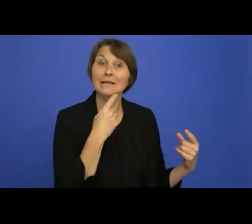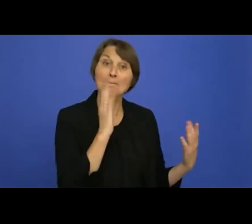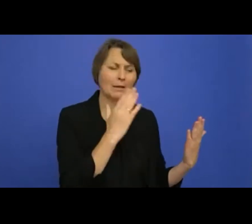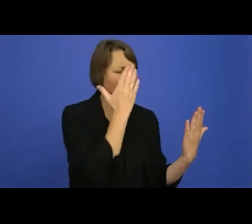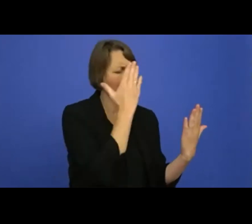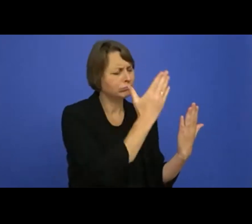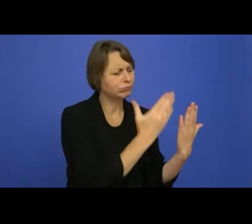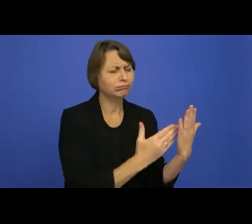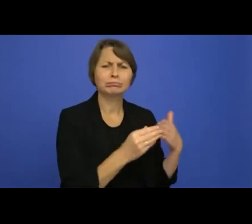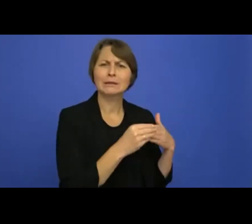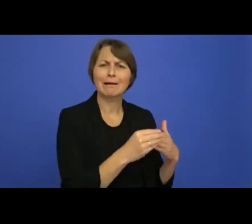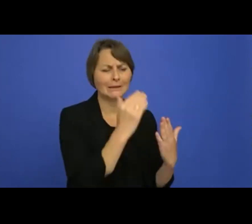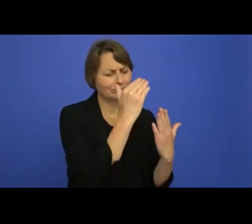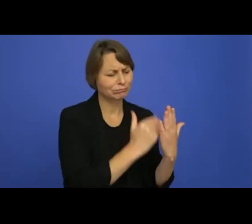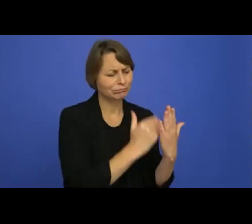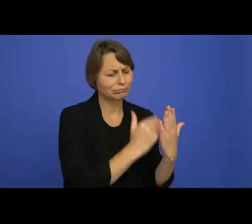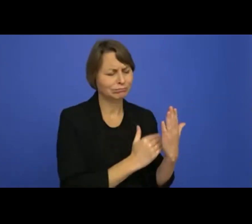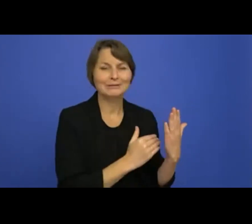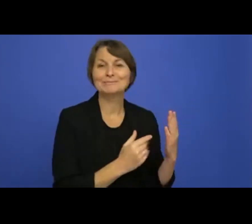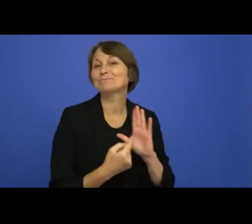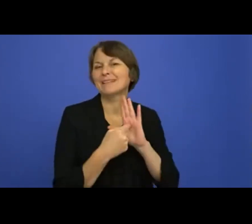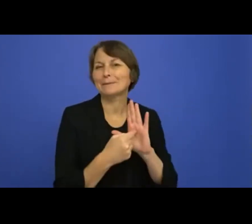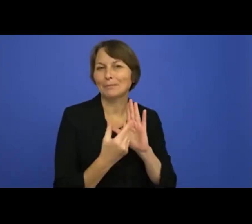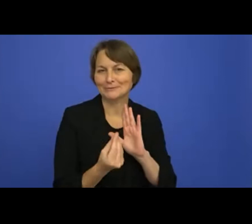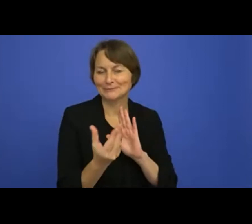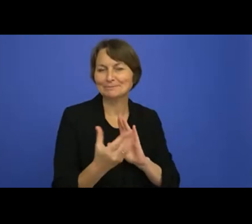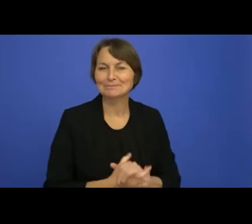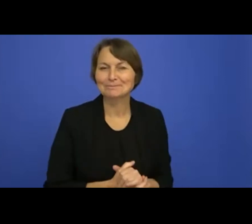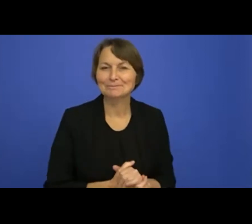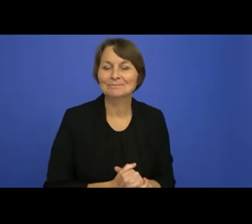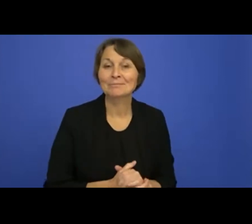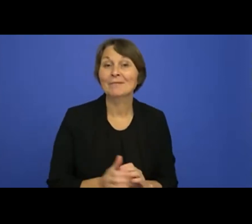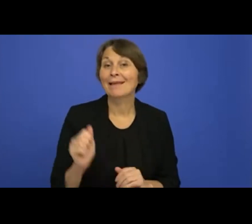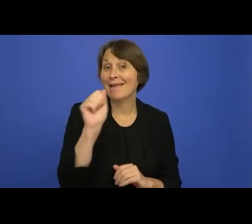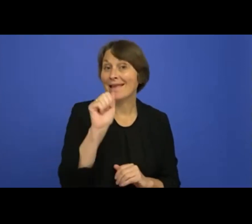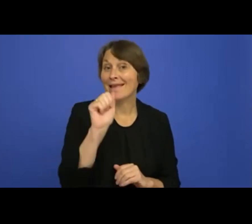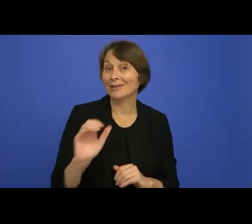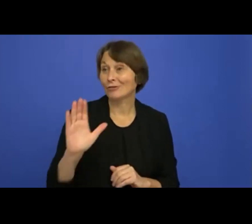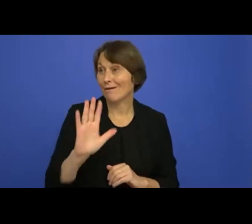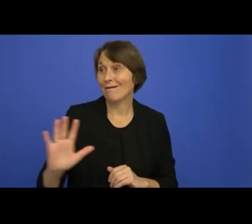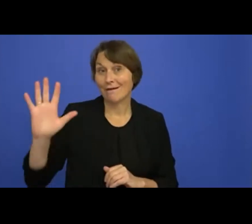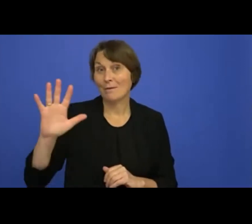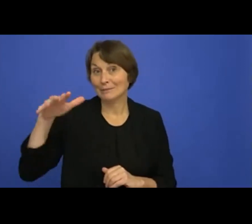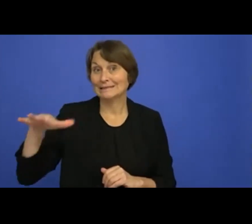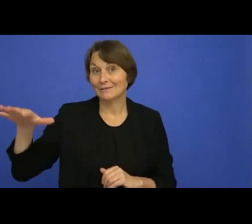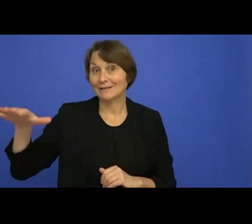il en va différemment et on ne suit pas forcément les consignes ou les lignes directrices. Un exemple,